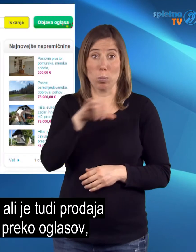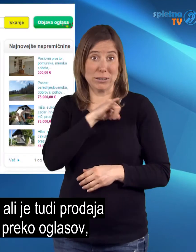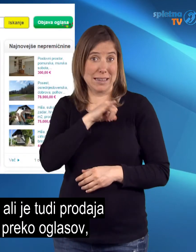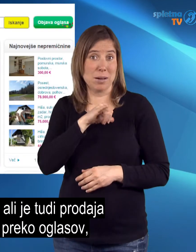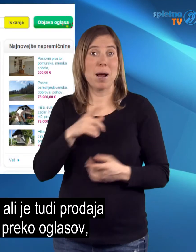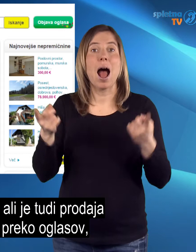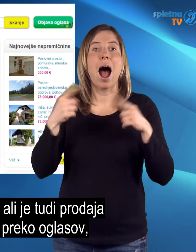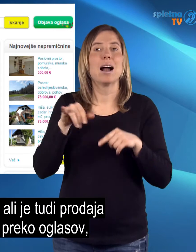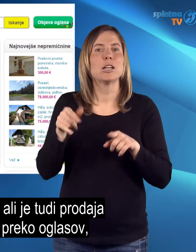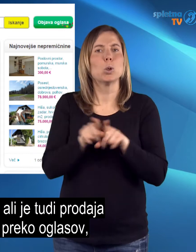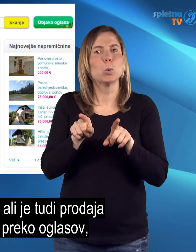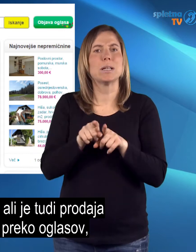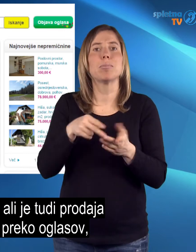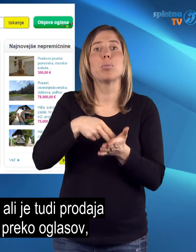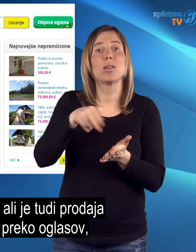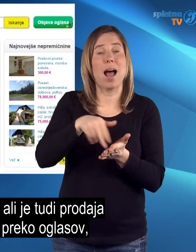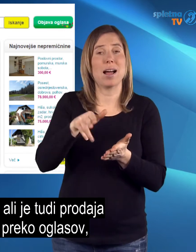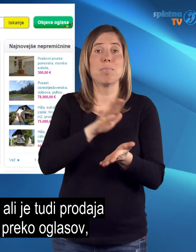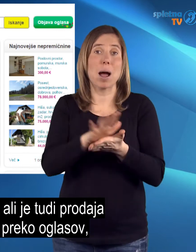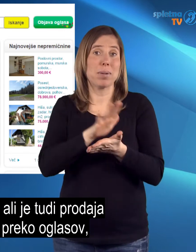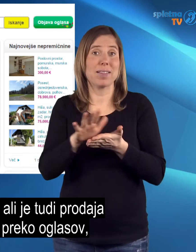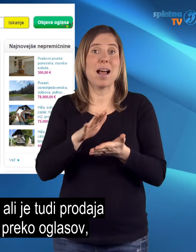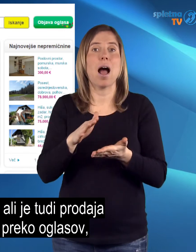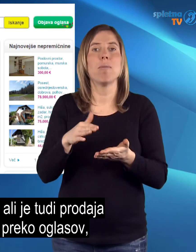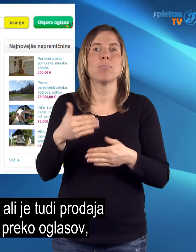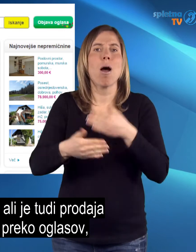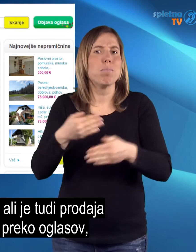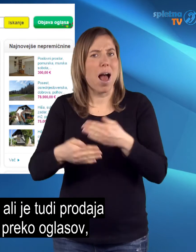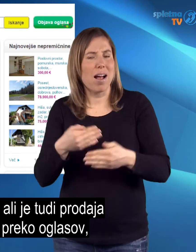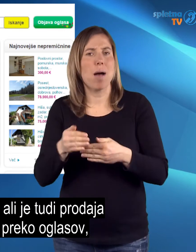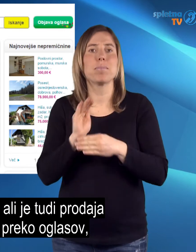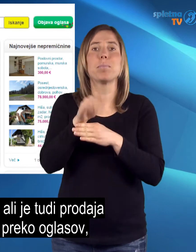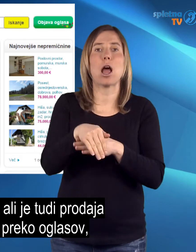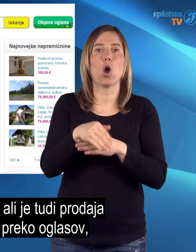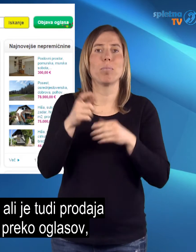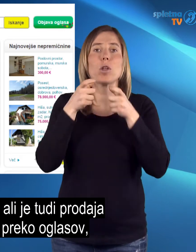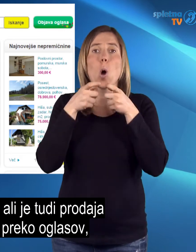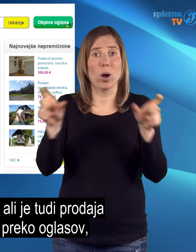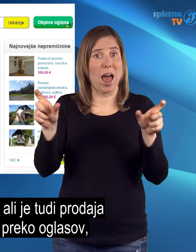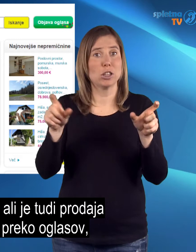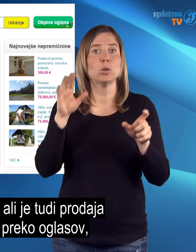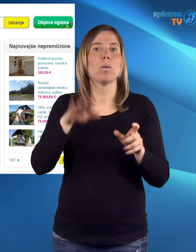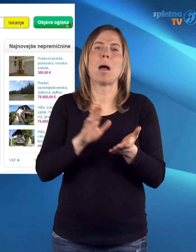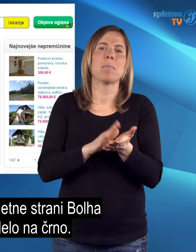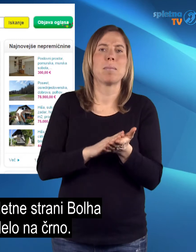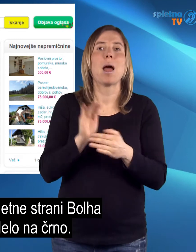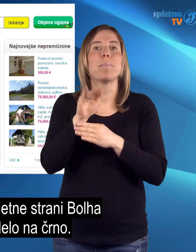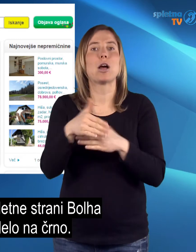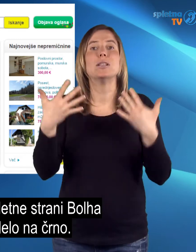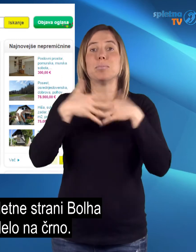Pozanimali smo se, ali je tudi prodaja rabljenega blaga preko glasov, na primer preko spletne strani Bolha ali Salomon, delo